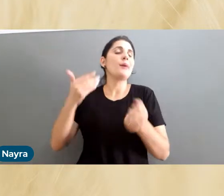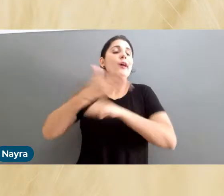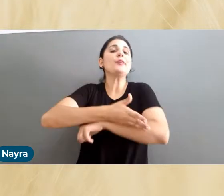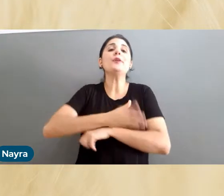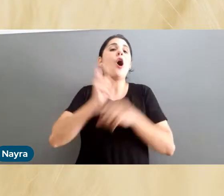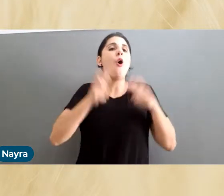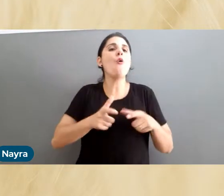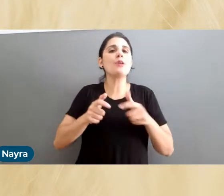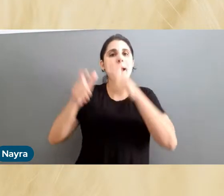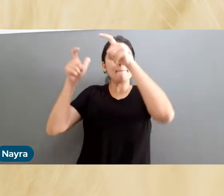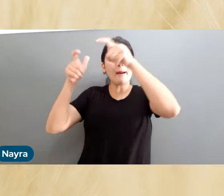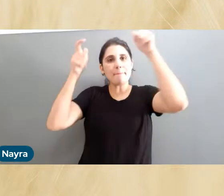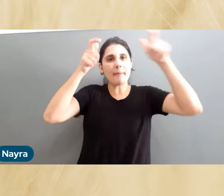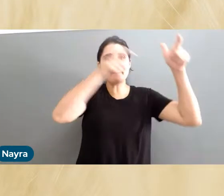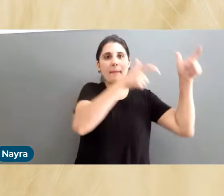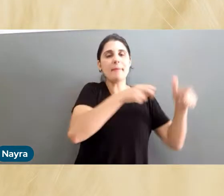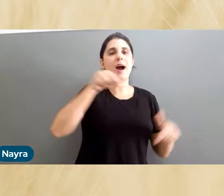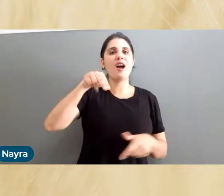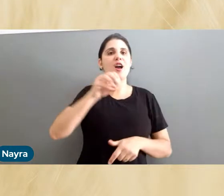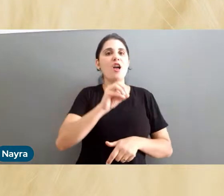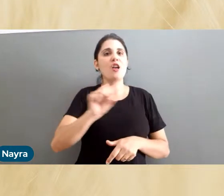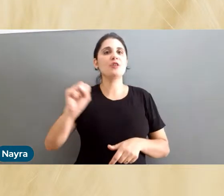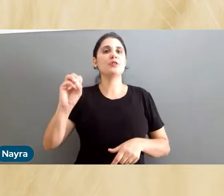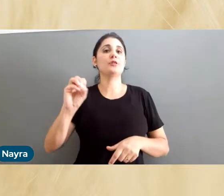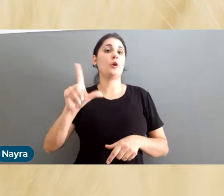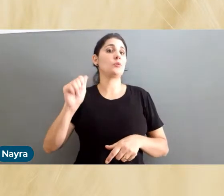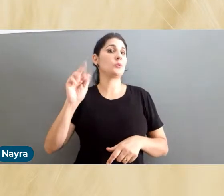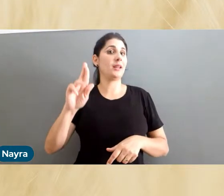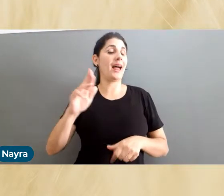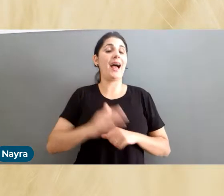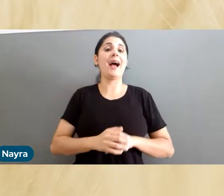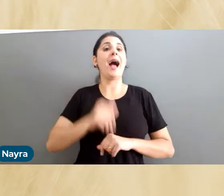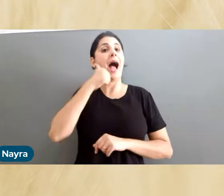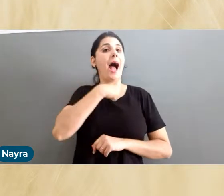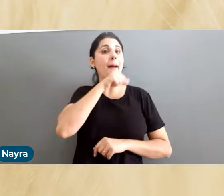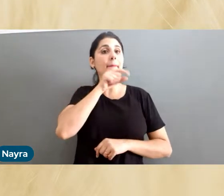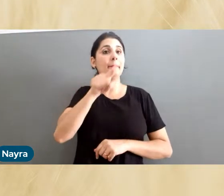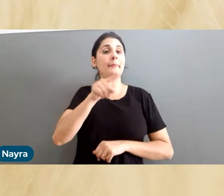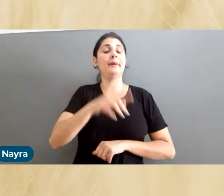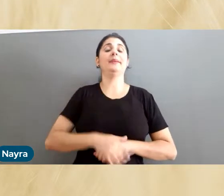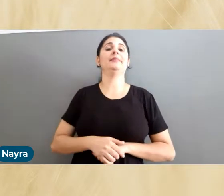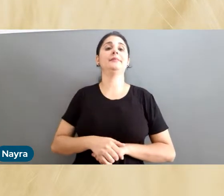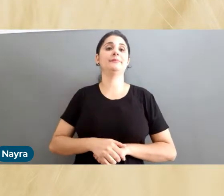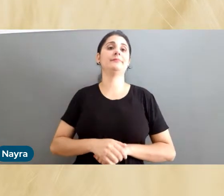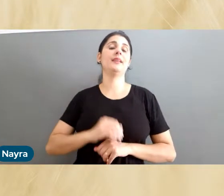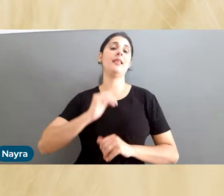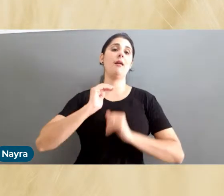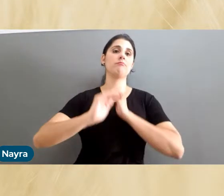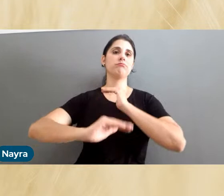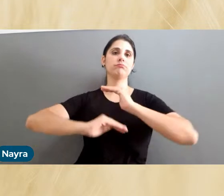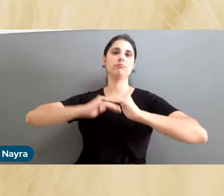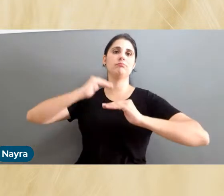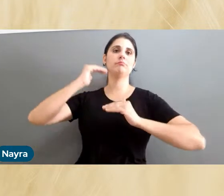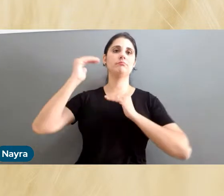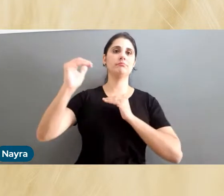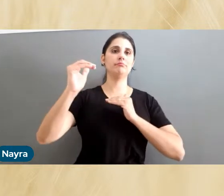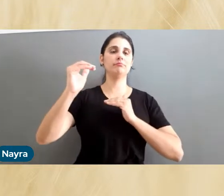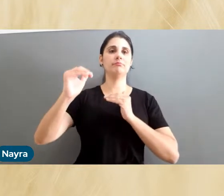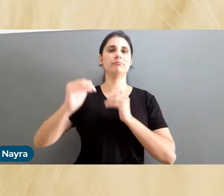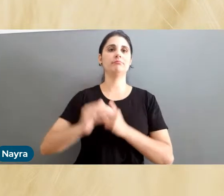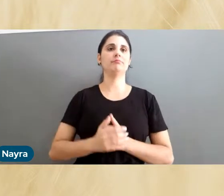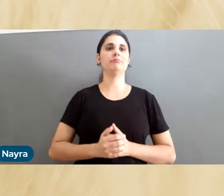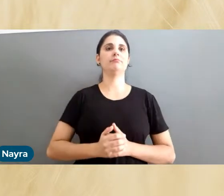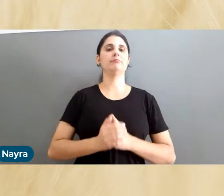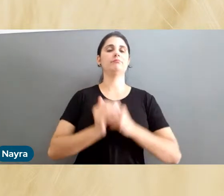contexto belíssimo. Recordemos que a mãe de André Luiz nem em nosso lar estava. Estava numa esfera